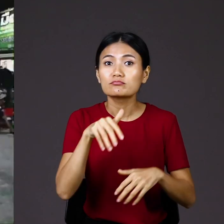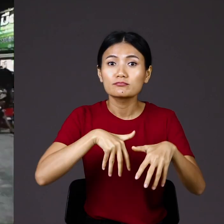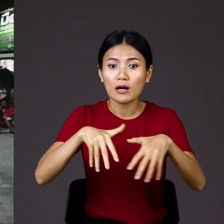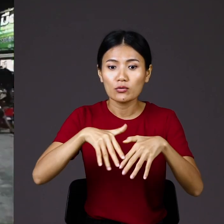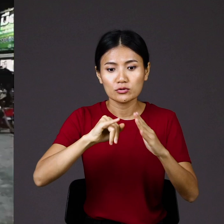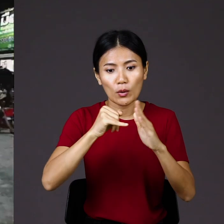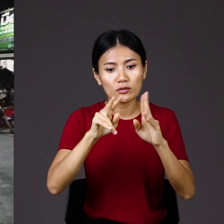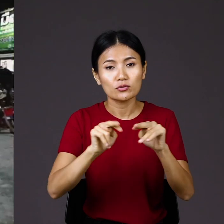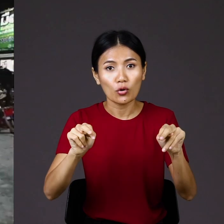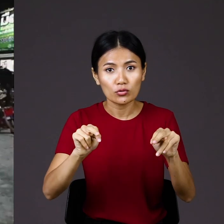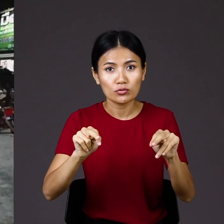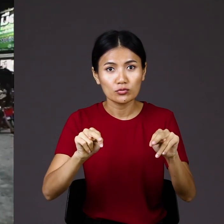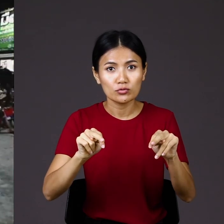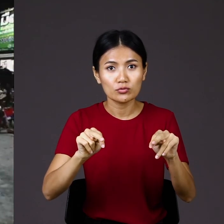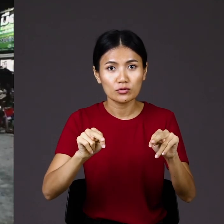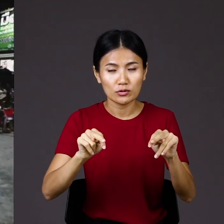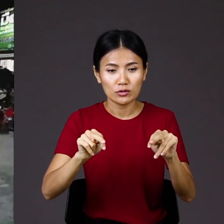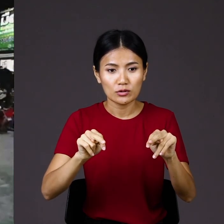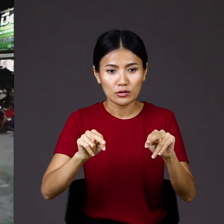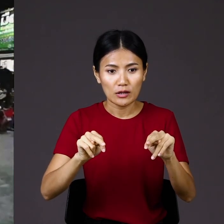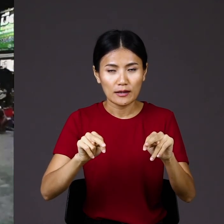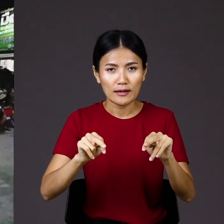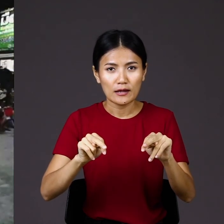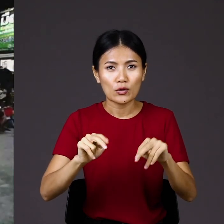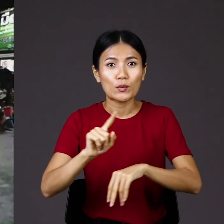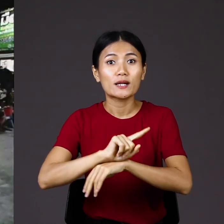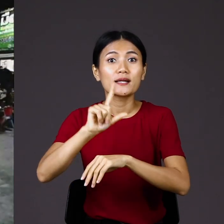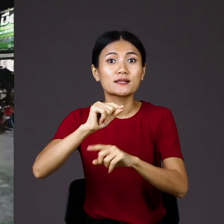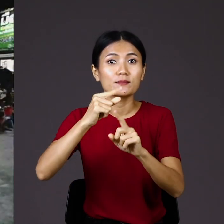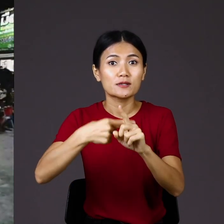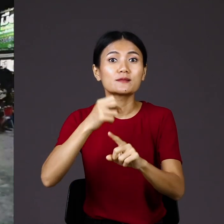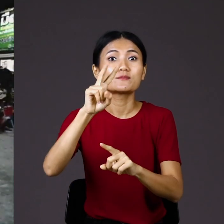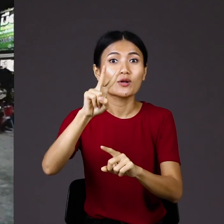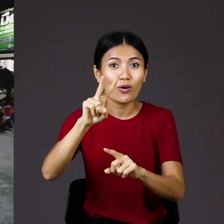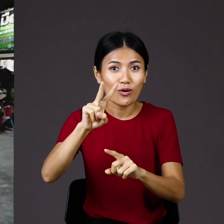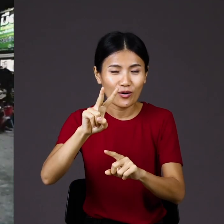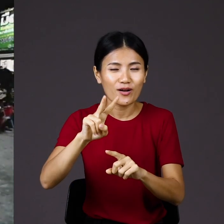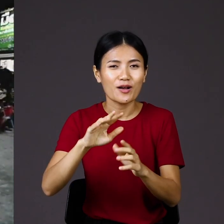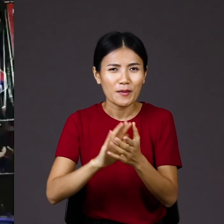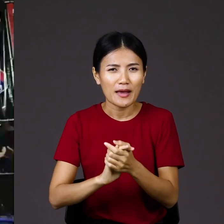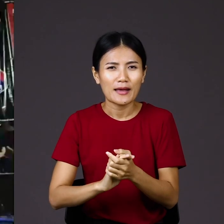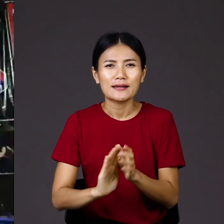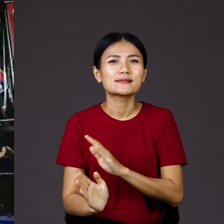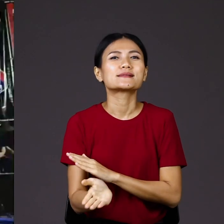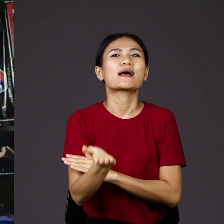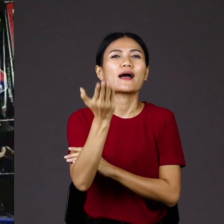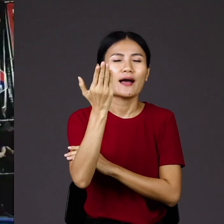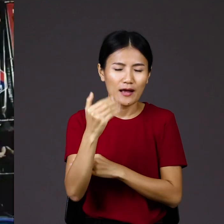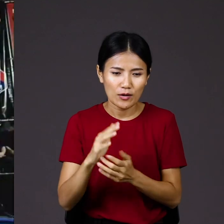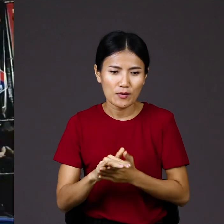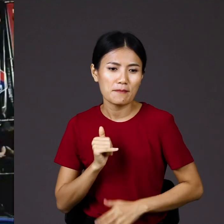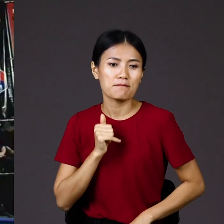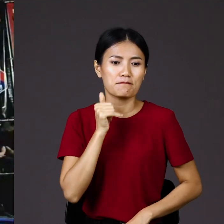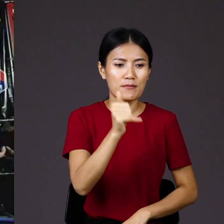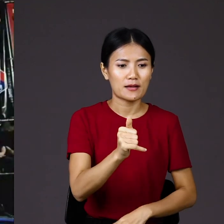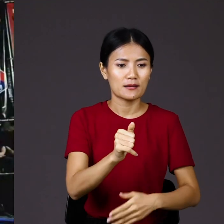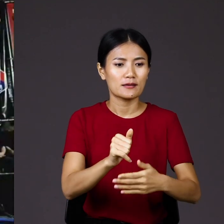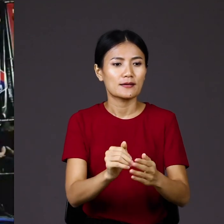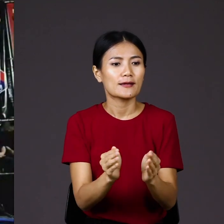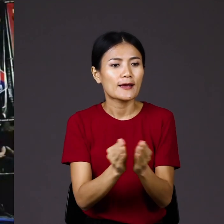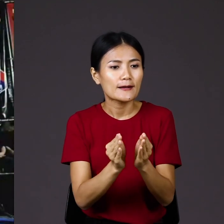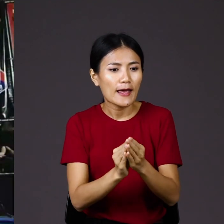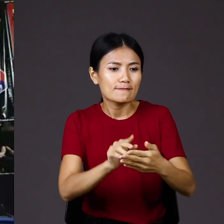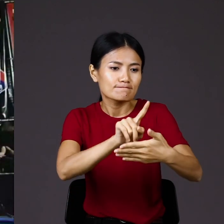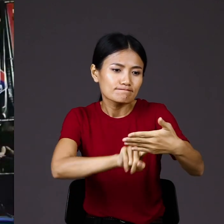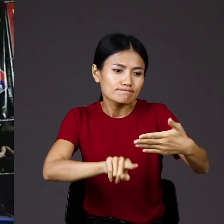แล้วถ้าพี่น้องชาวนนทบุรีในวันที่20ธันวาตื่นแต่เช้าเดินเข้าคูหาออกมาแล้วก